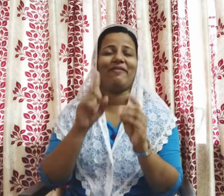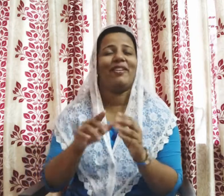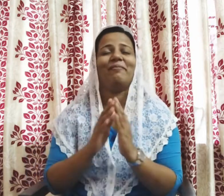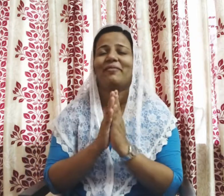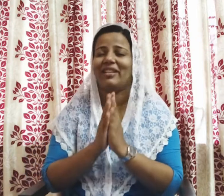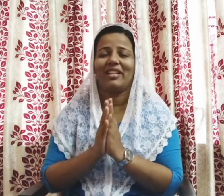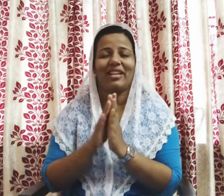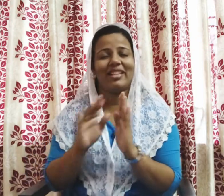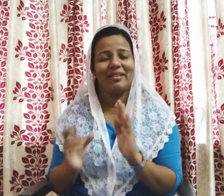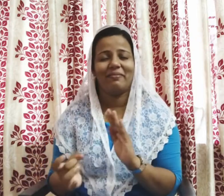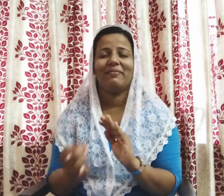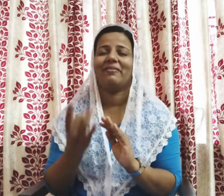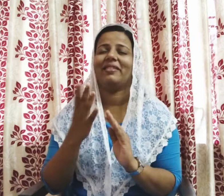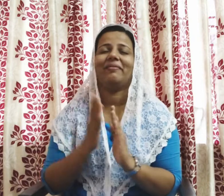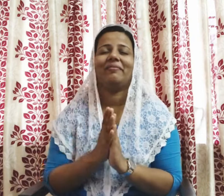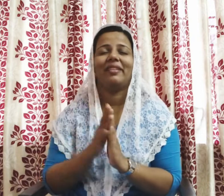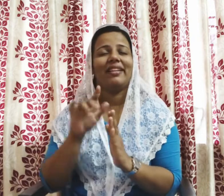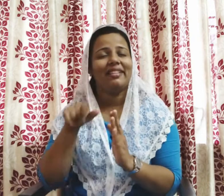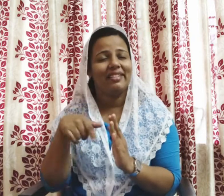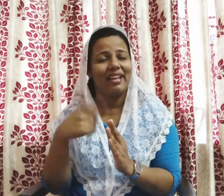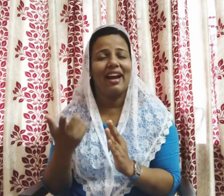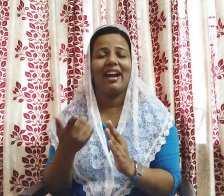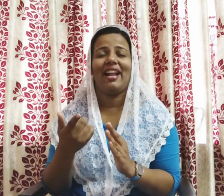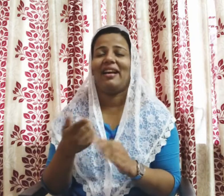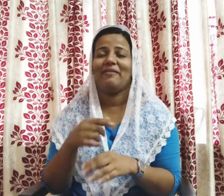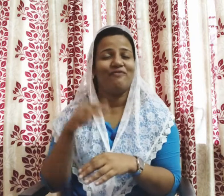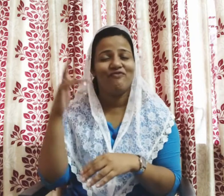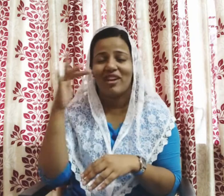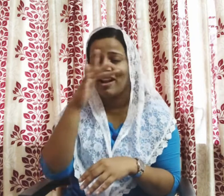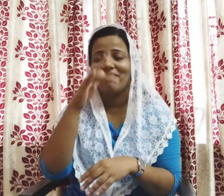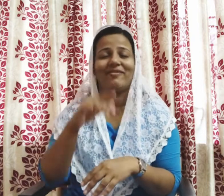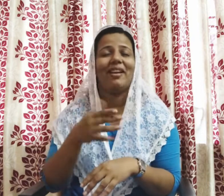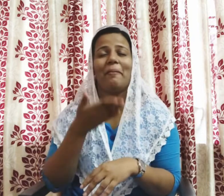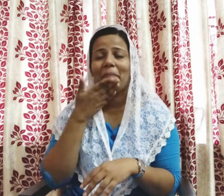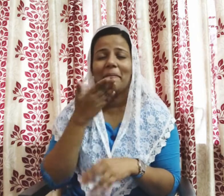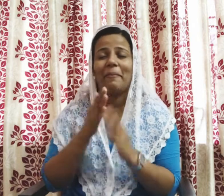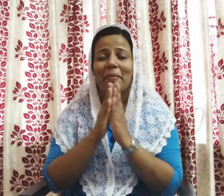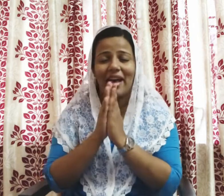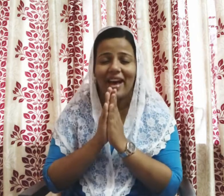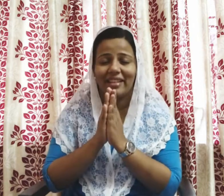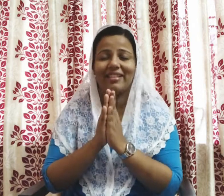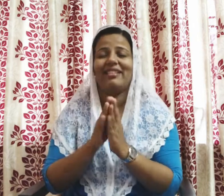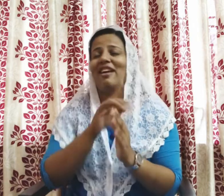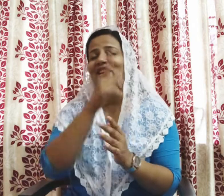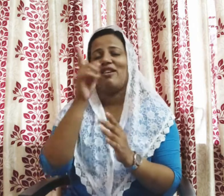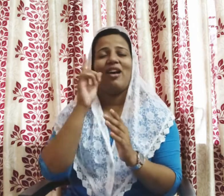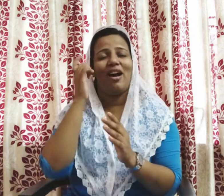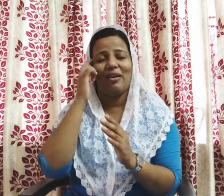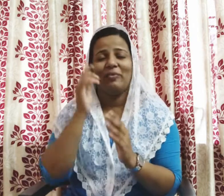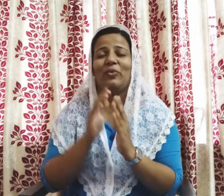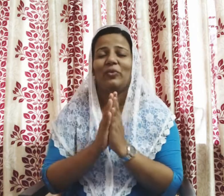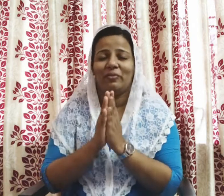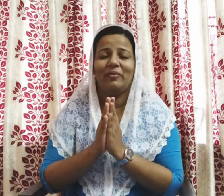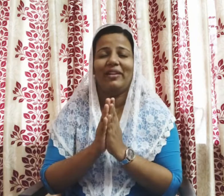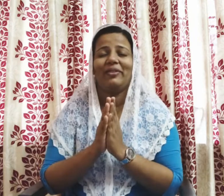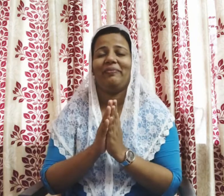സ്തോത്രം ചെയ്യുന്നു. ഇന്ന് പ്രഭാതത്തിൽ കർത്താവേ നാളെ നടക്കുവാനുള്ള സഭായോഗങ്ങളെ, വെള്ളിയാഴ്ചയാണല്ലോ വിളിച്ചു നടക്കുന്ന സഭായോഗങ്ങളെ, ഞങ്ങൾ അനുഗ്രഹിച്ച് പ്രാർത്ഥിക്കുന്നു.